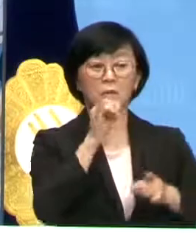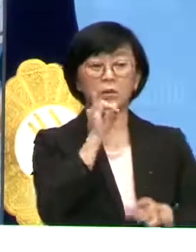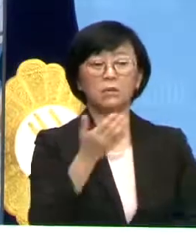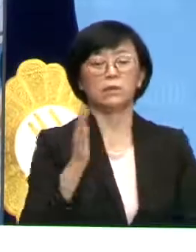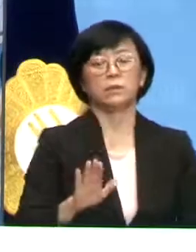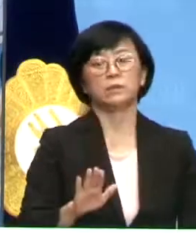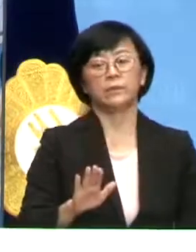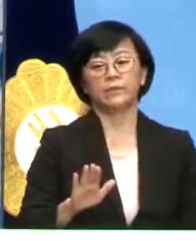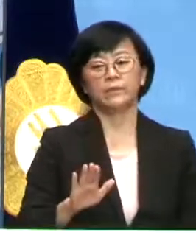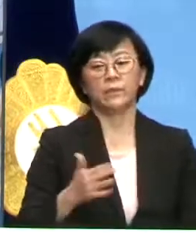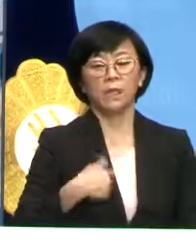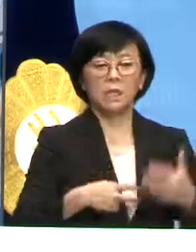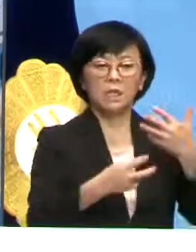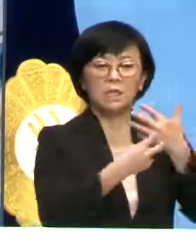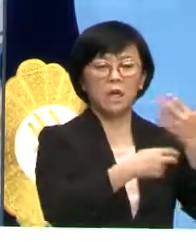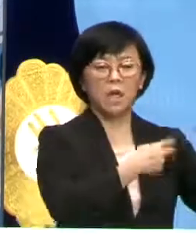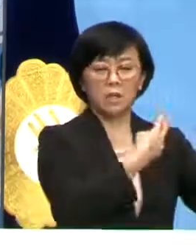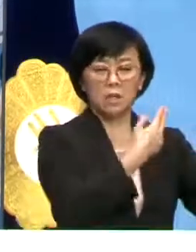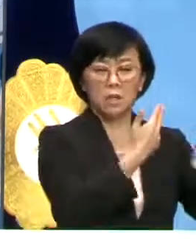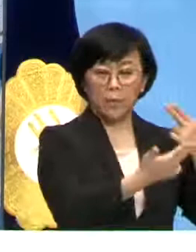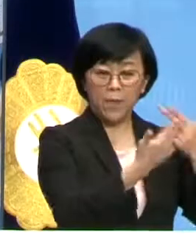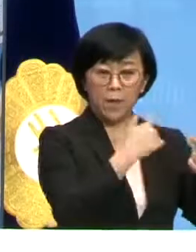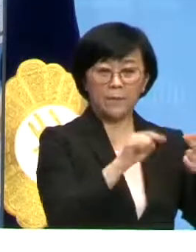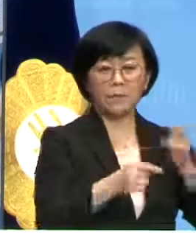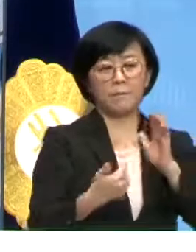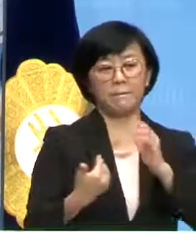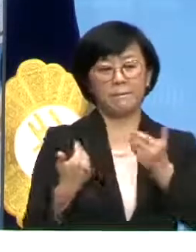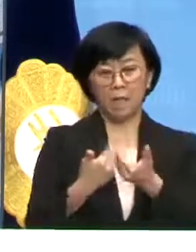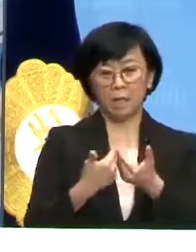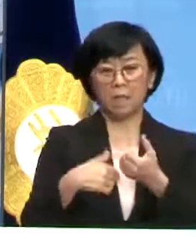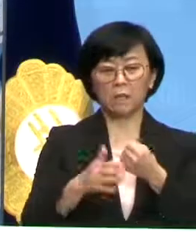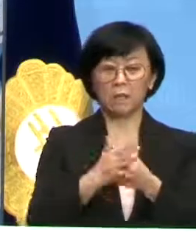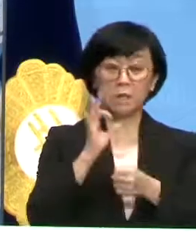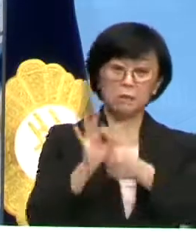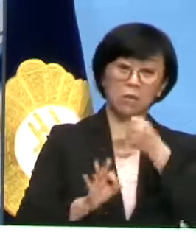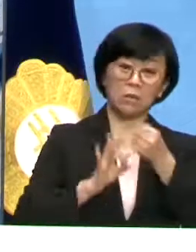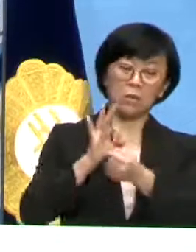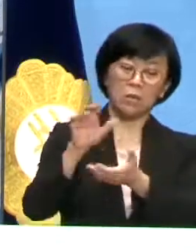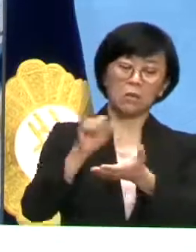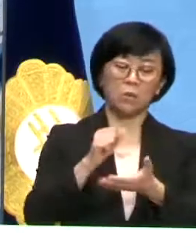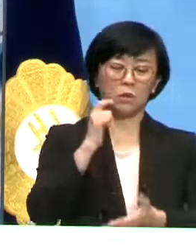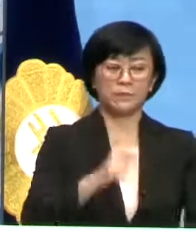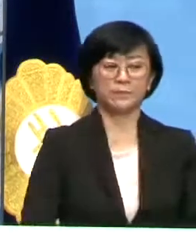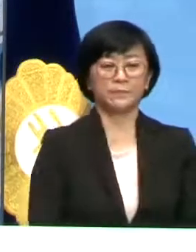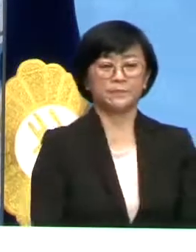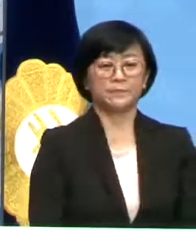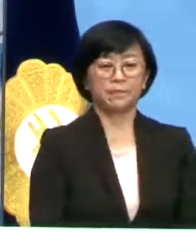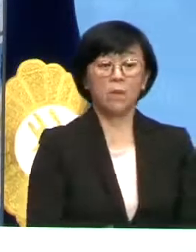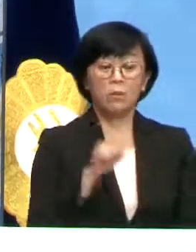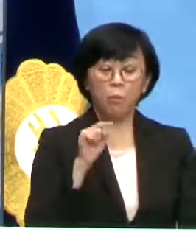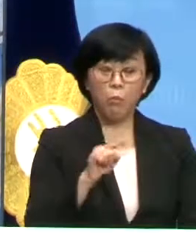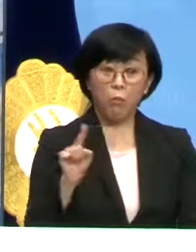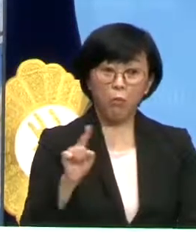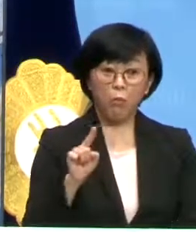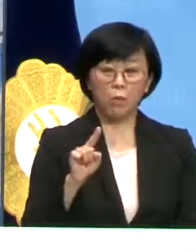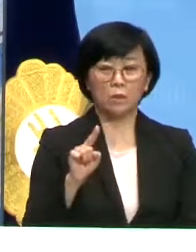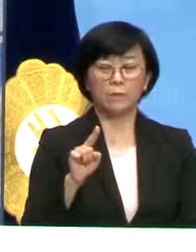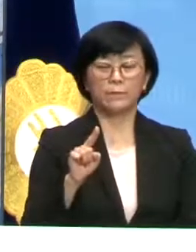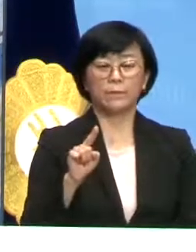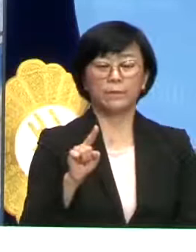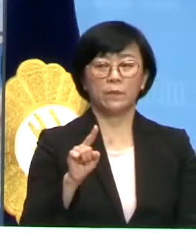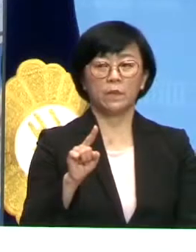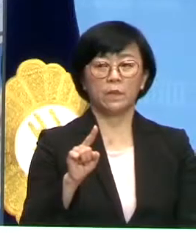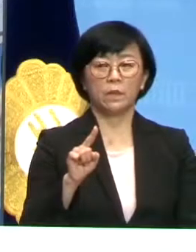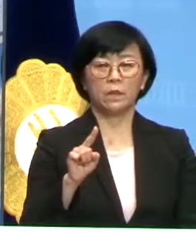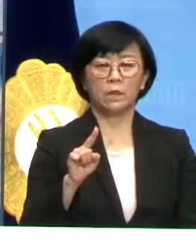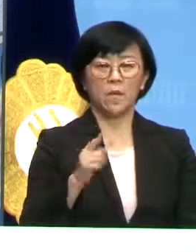은 의사협회 나 의사들이 반대를 해 가지고 때 10년 동안 도입을 못했습니다 이것은 어이